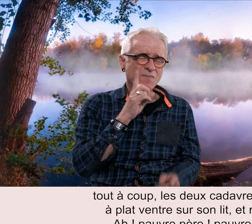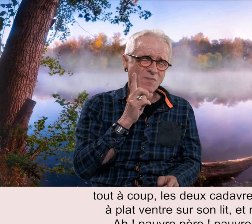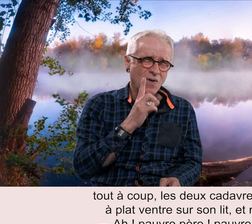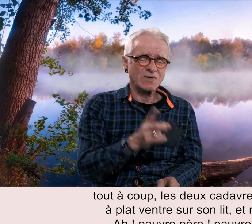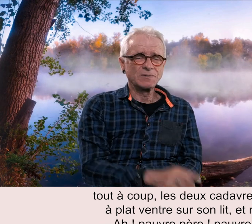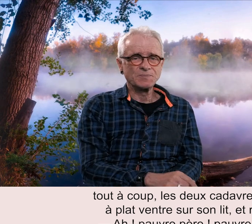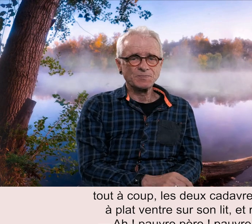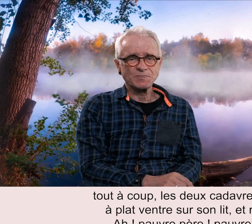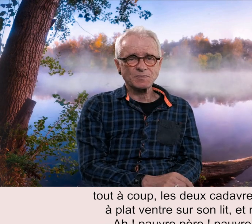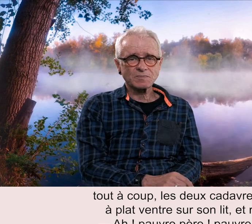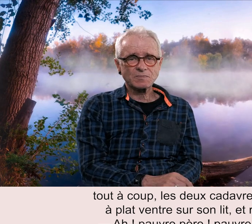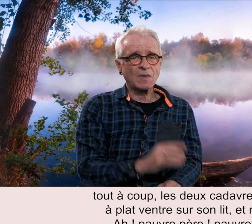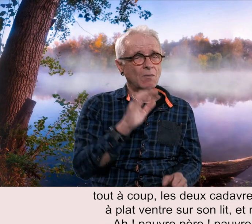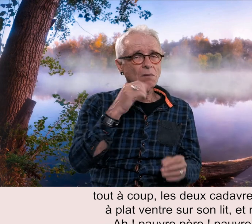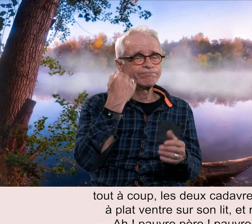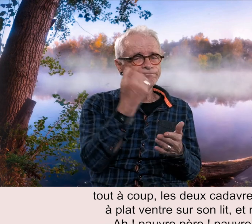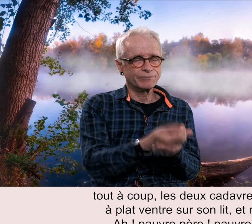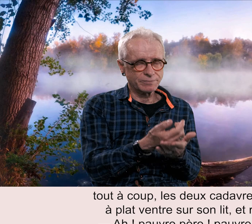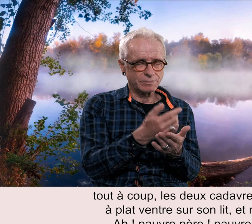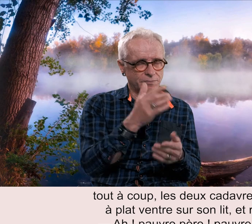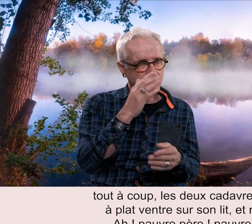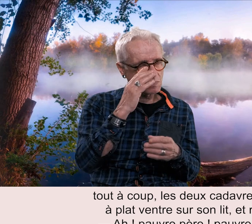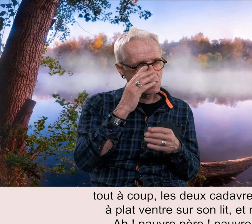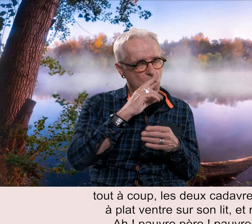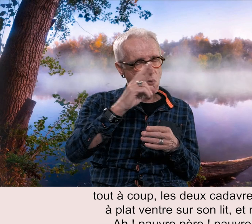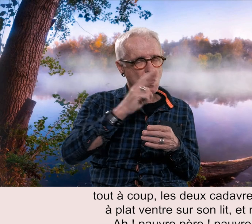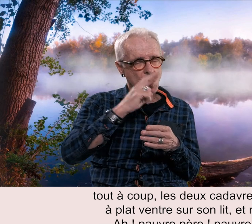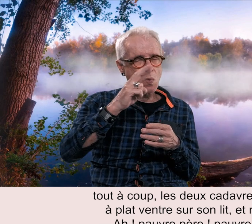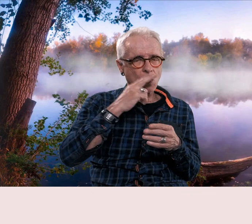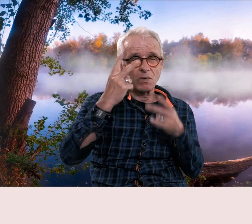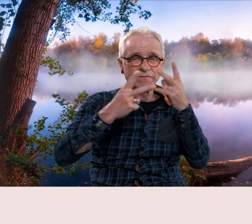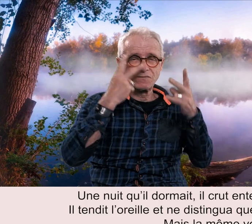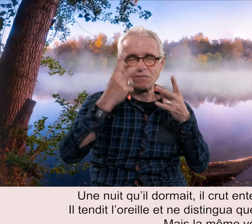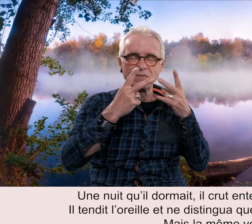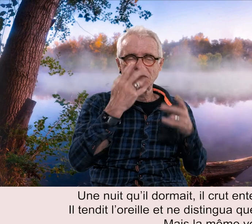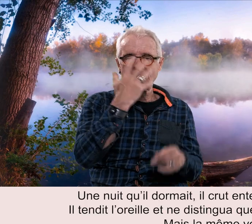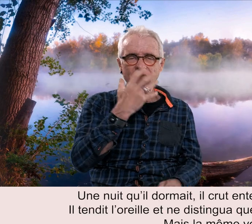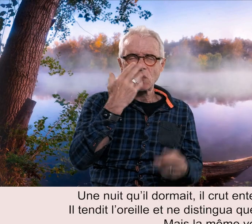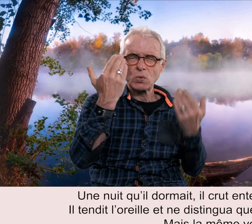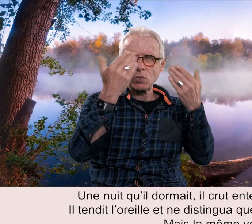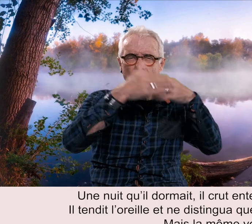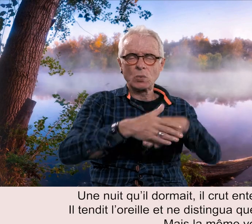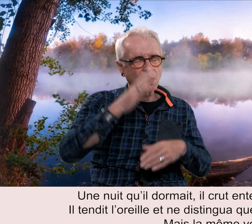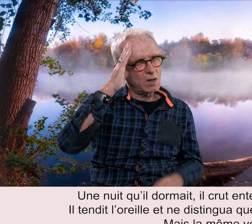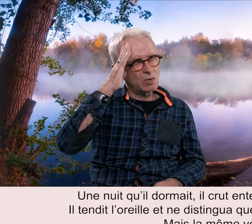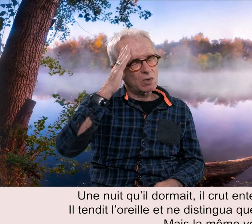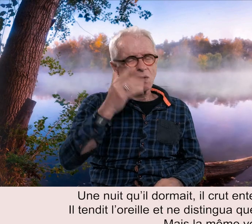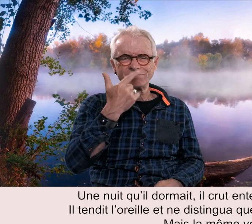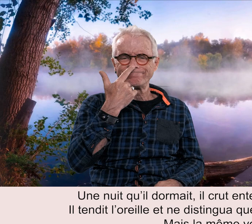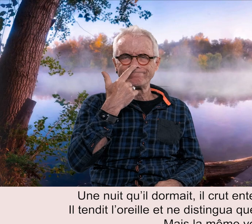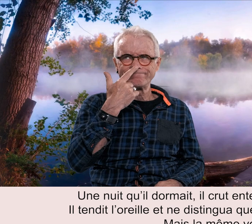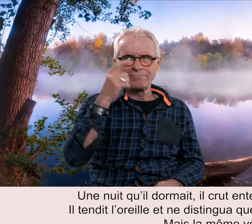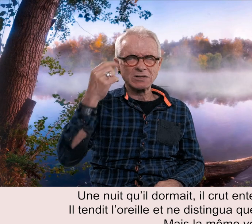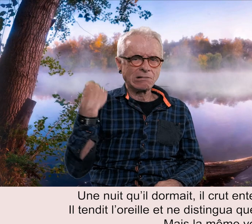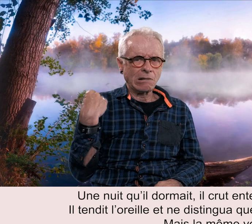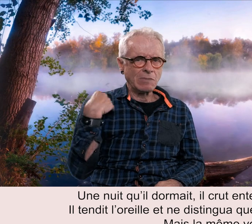» et tombaient dans un assoupissement où les visions funèbres continuaient. Une nuit qu'il dormait, il crut entendre quelqu'un l'appeler.